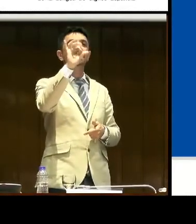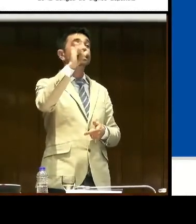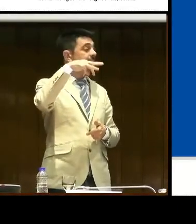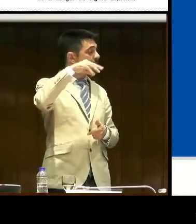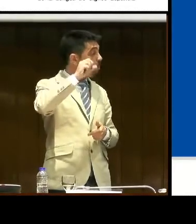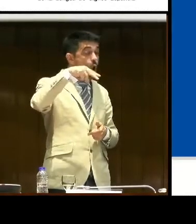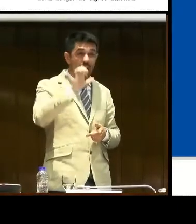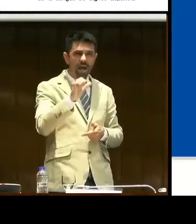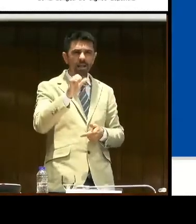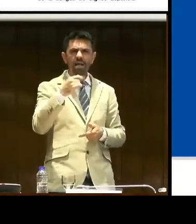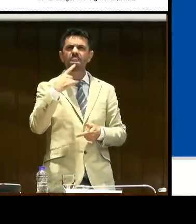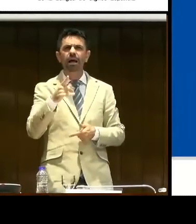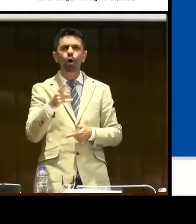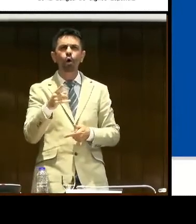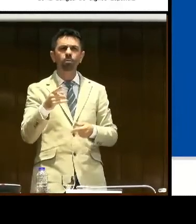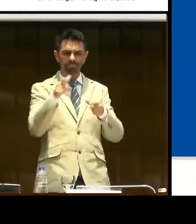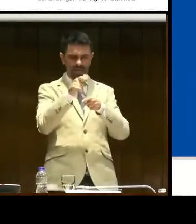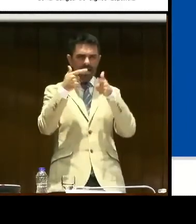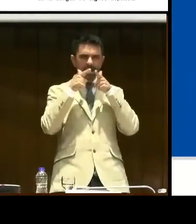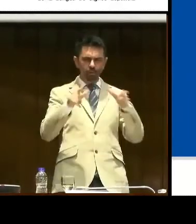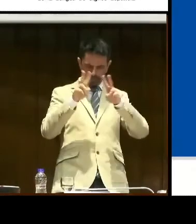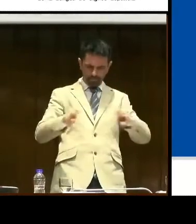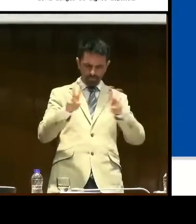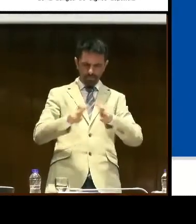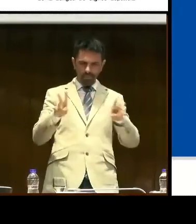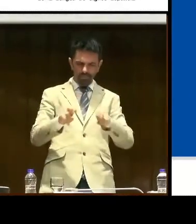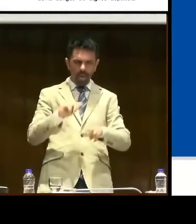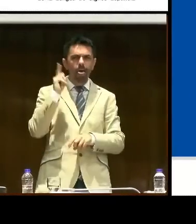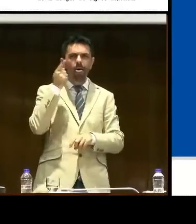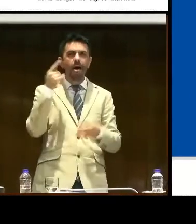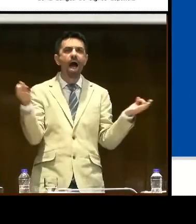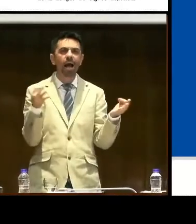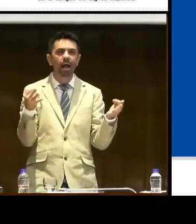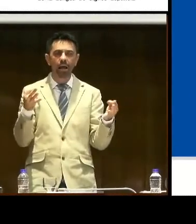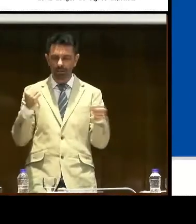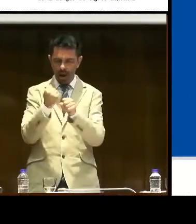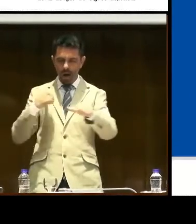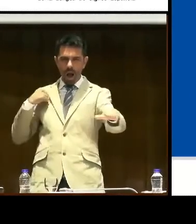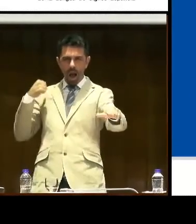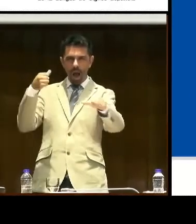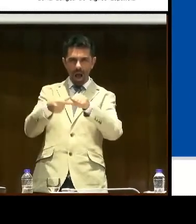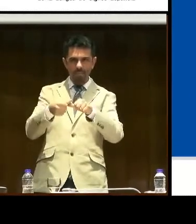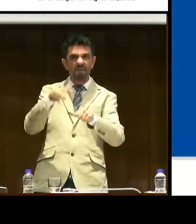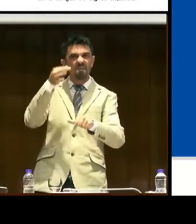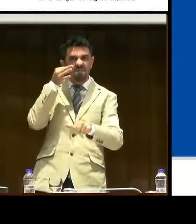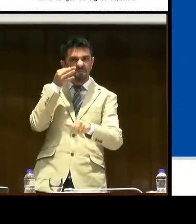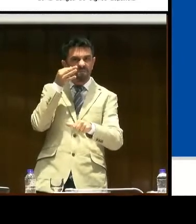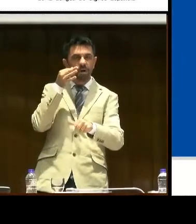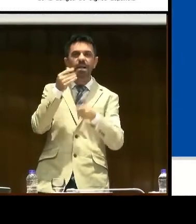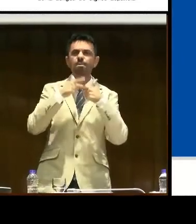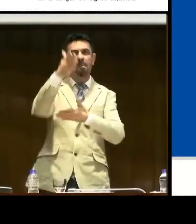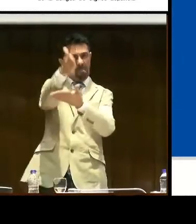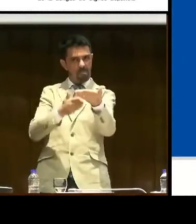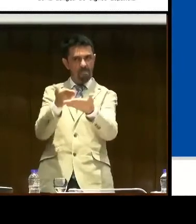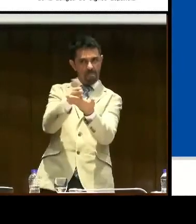que los lingüistas se dieron cuenta de que hasta entonces habían sido sólo medio lingüistas, porque